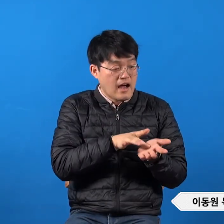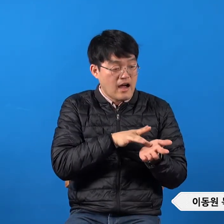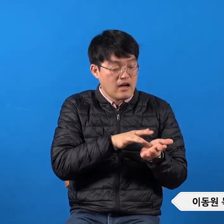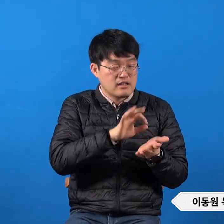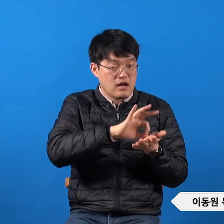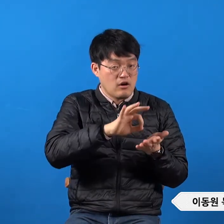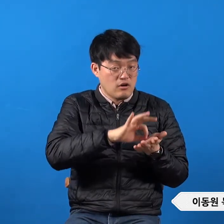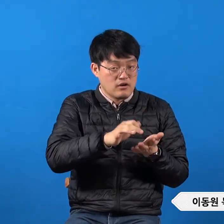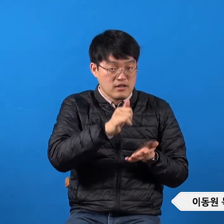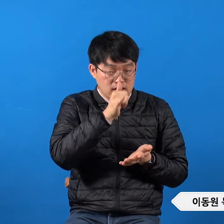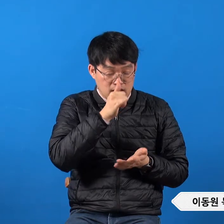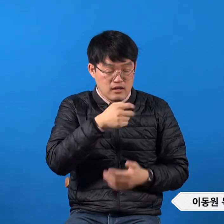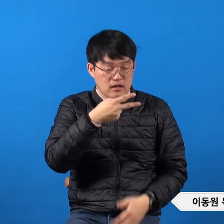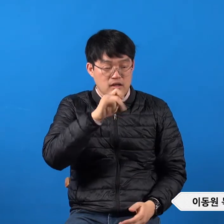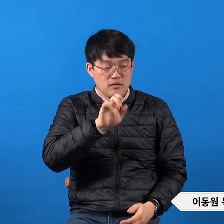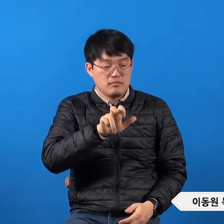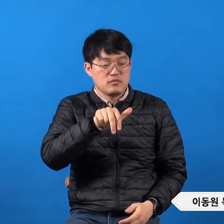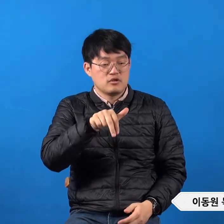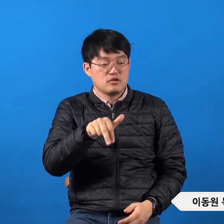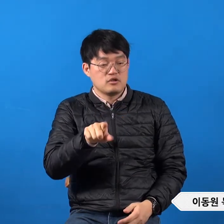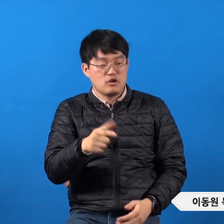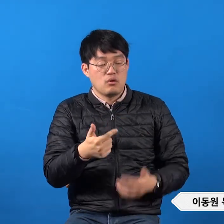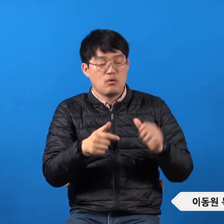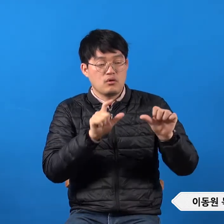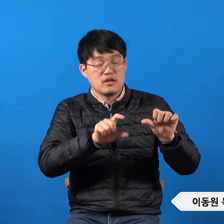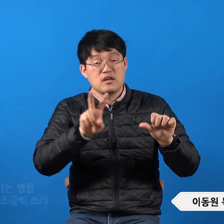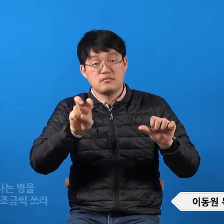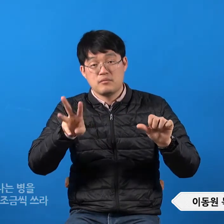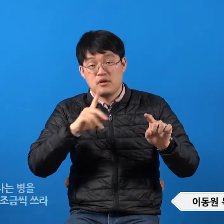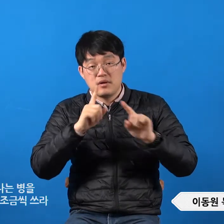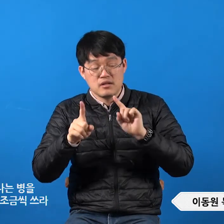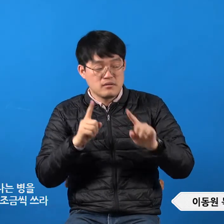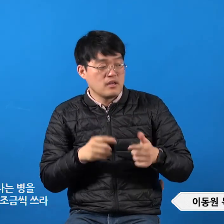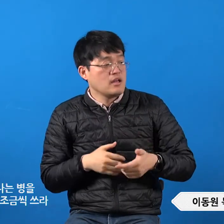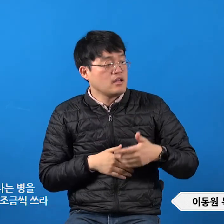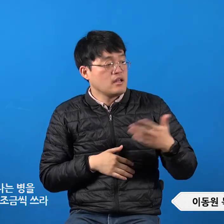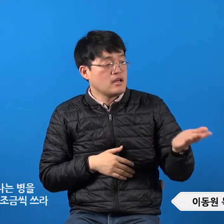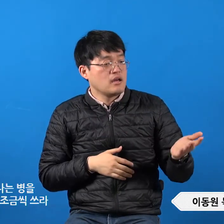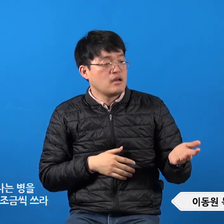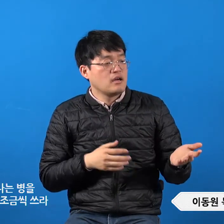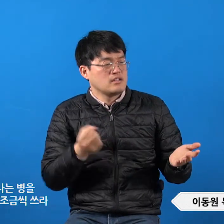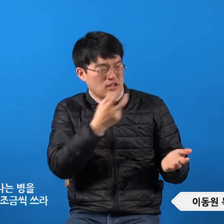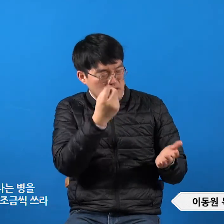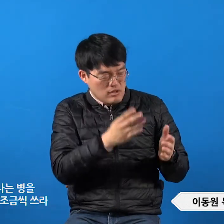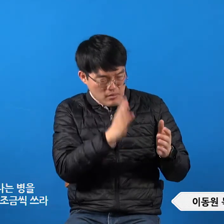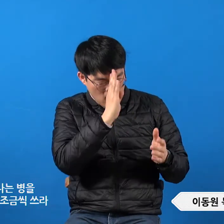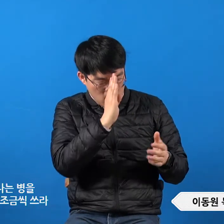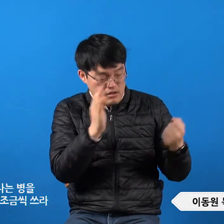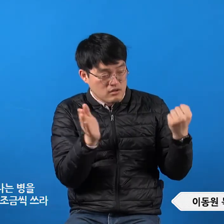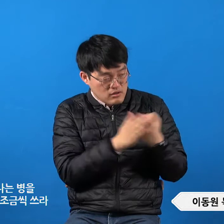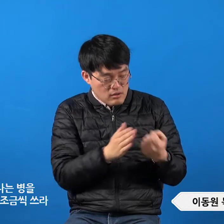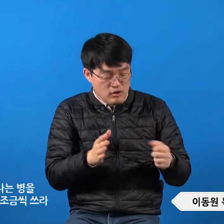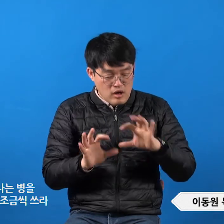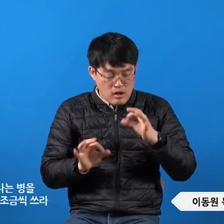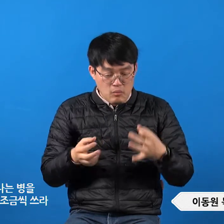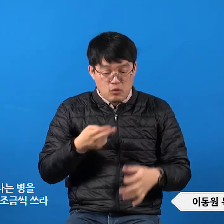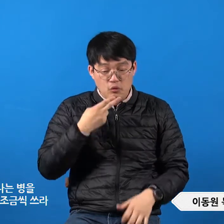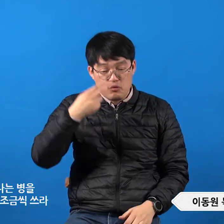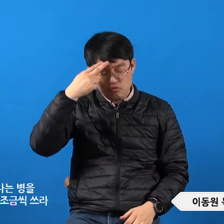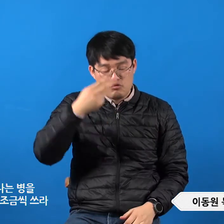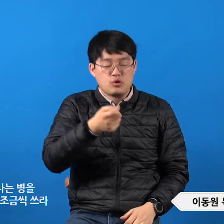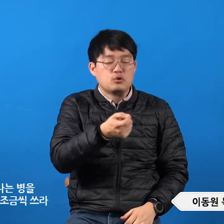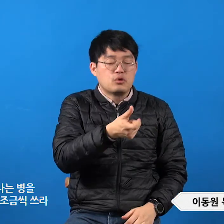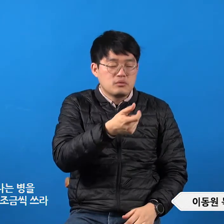말씀을 디모데전서 5장 23절에 볼 수가 있죠. 한번 읽어보세요. 시작. 네, 자주 나는 병을 인하여